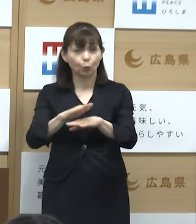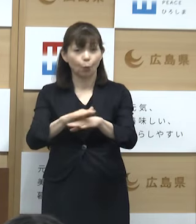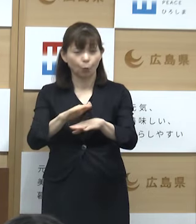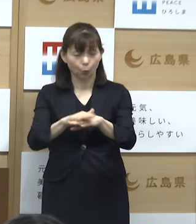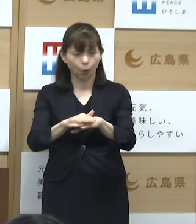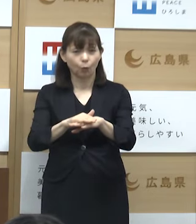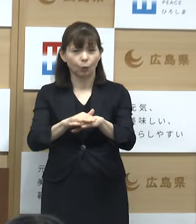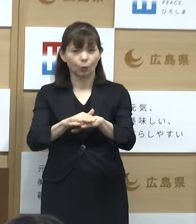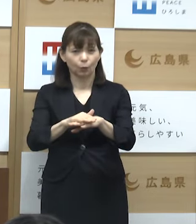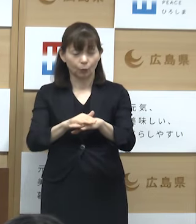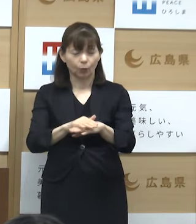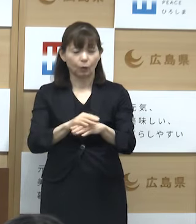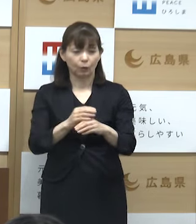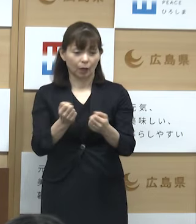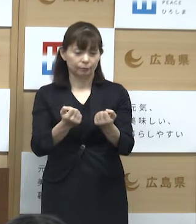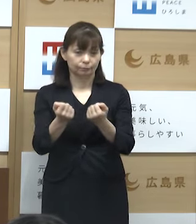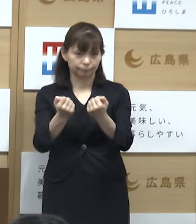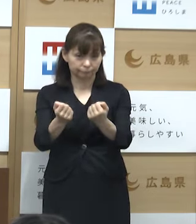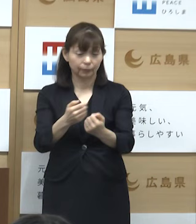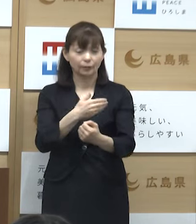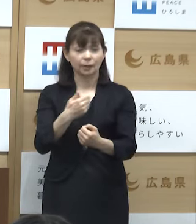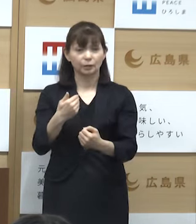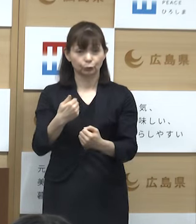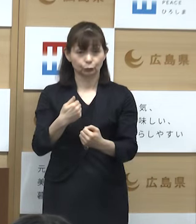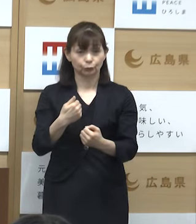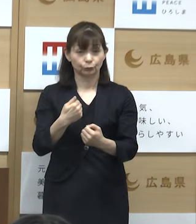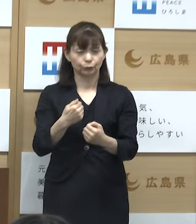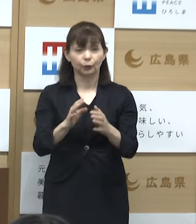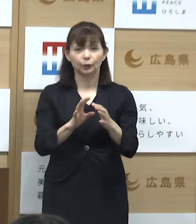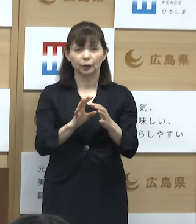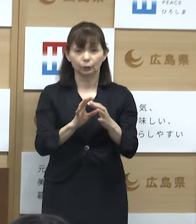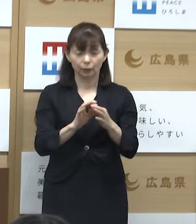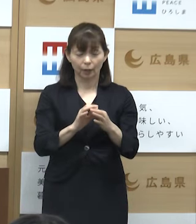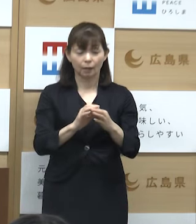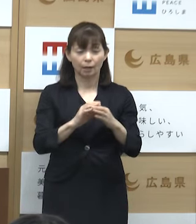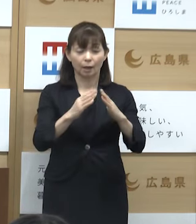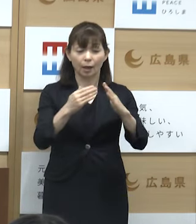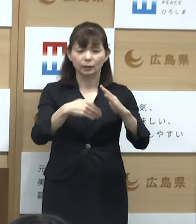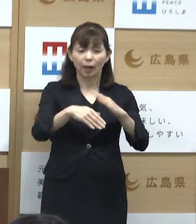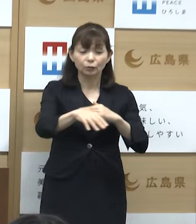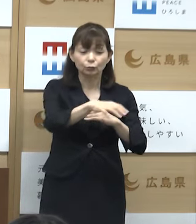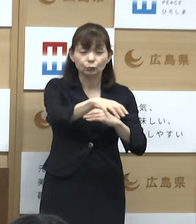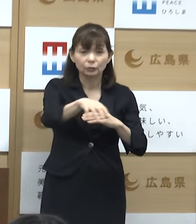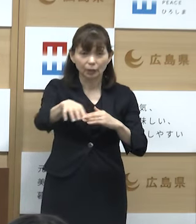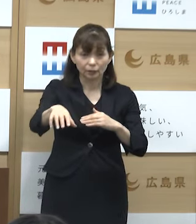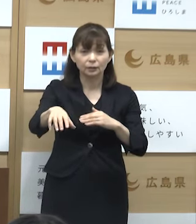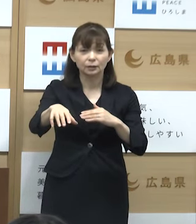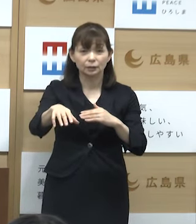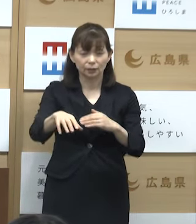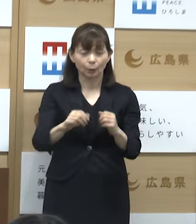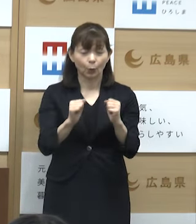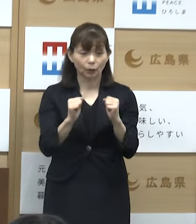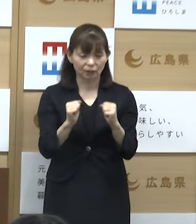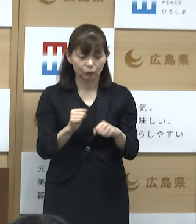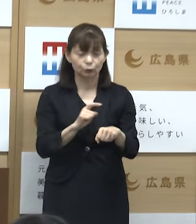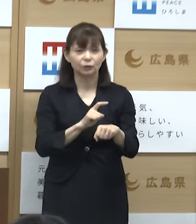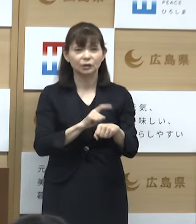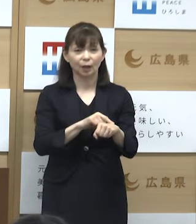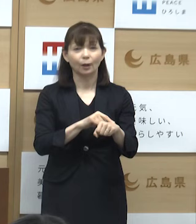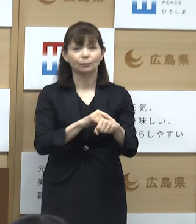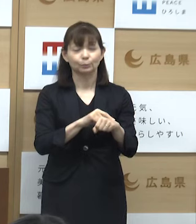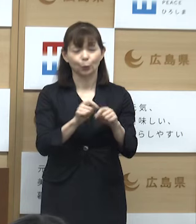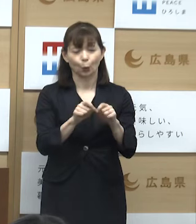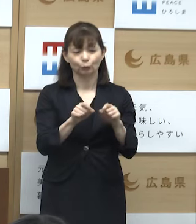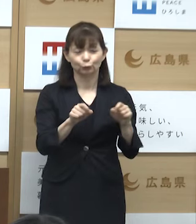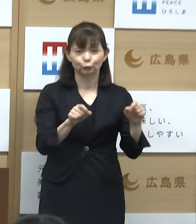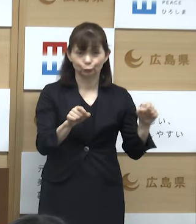そういうことがあると思いますので、外出先での滞在時間も増えて、そういう、商